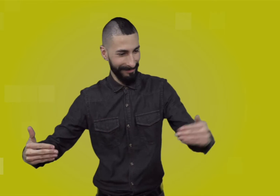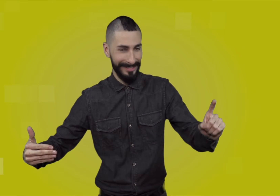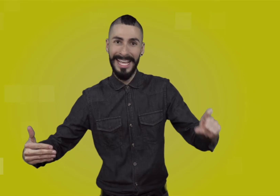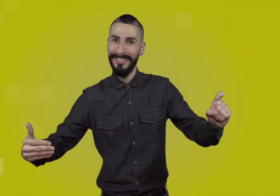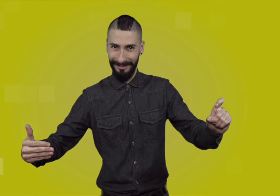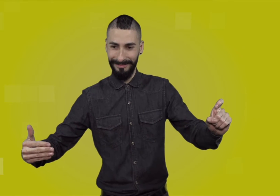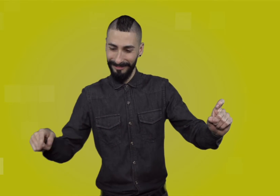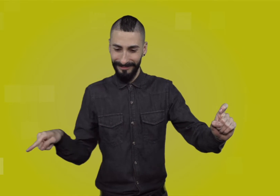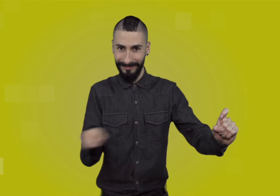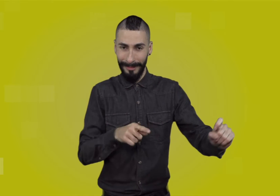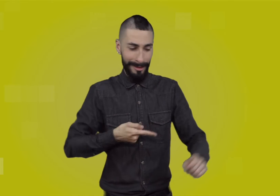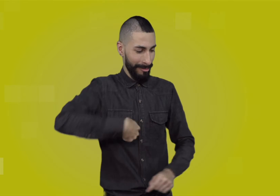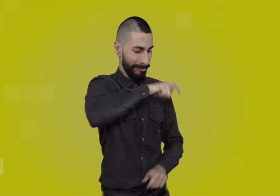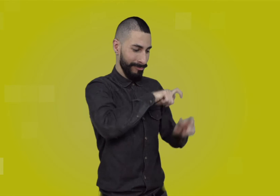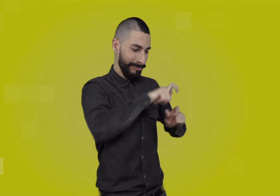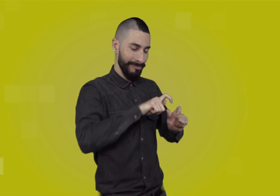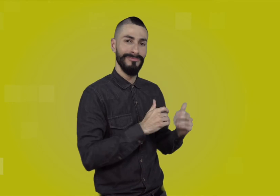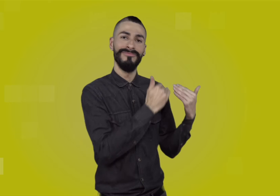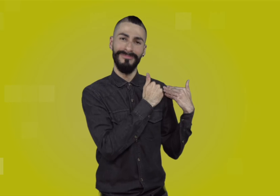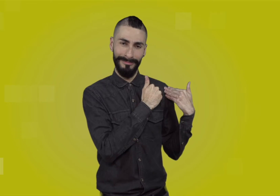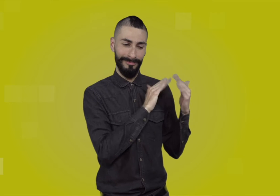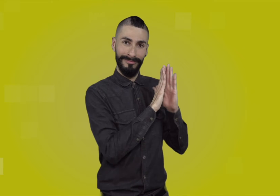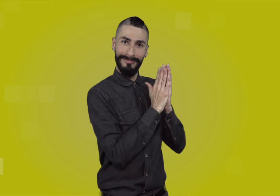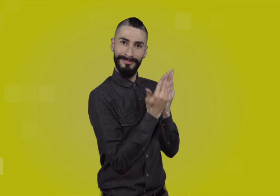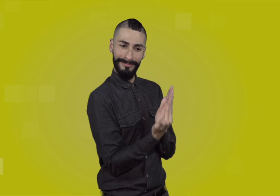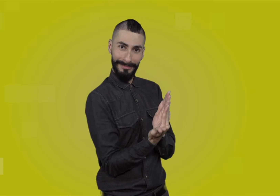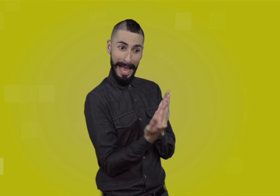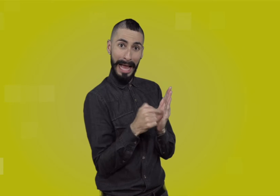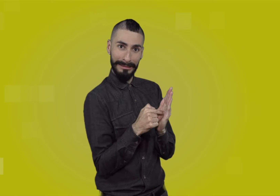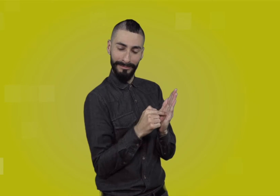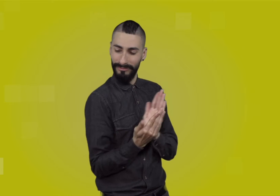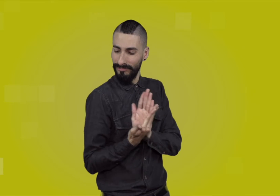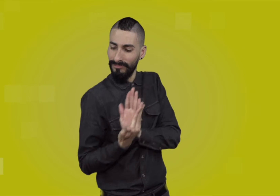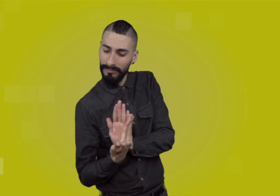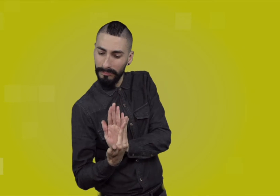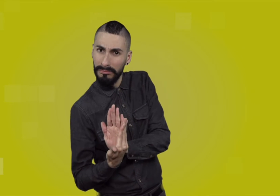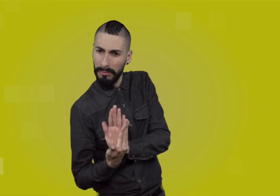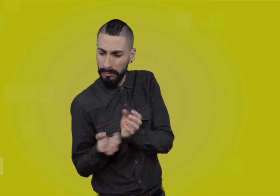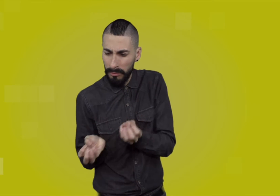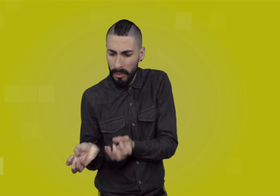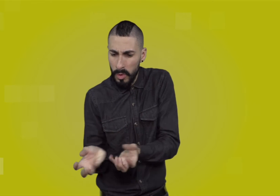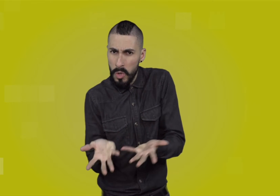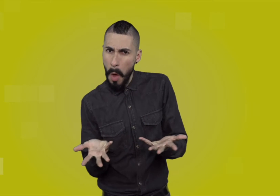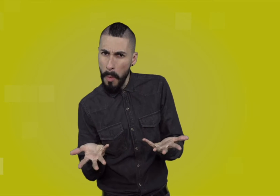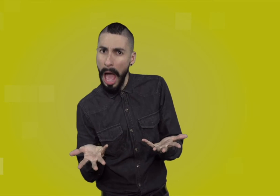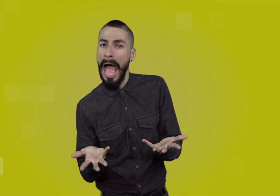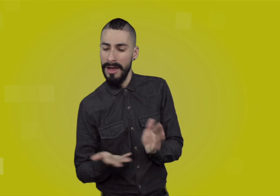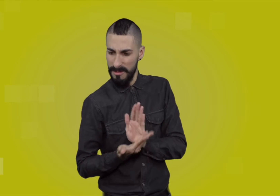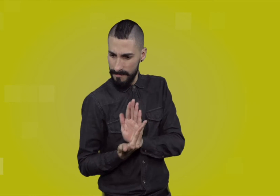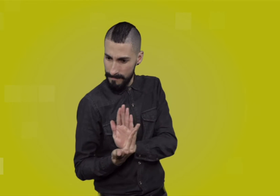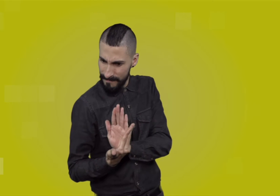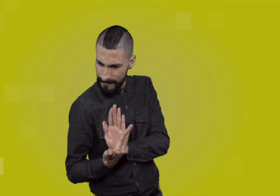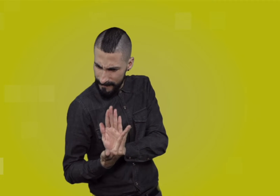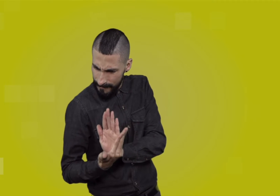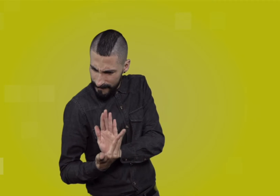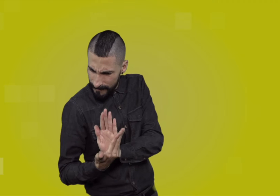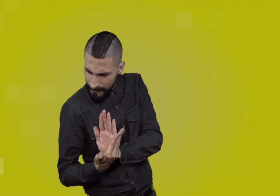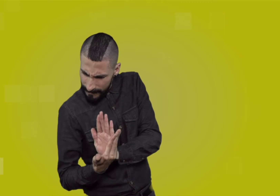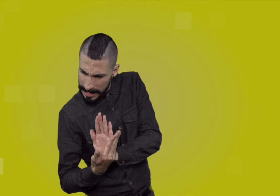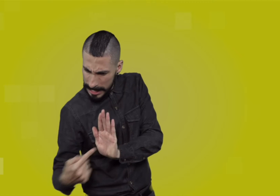primera infancia se requiere contar con la mediación de los adultos cuidadores para exponerlos a la literatura, pero esto no se debe